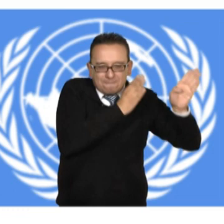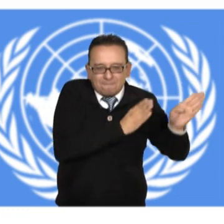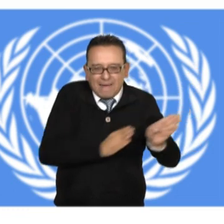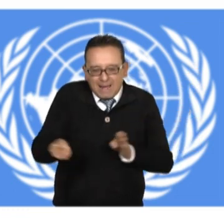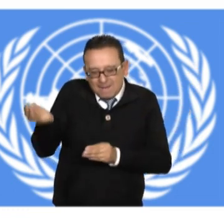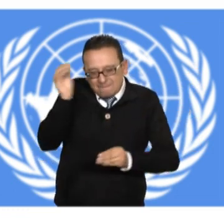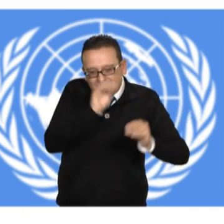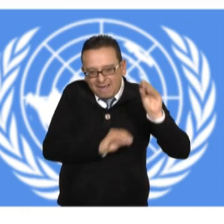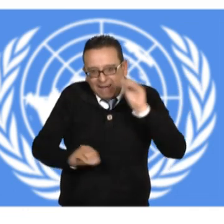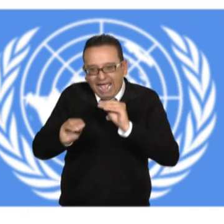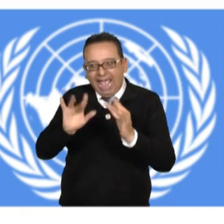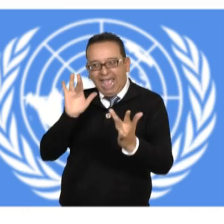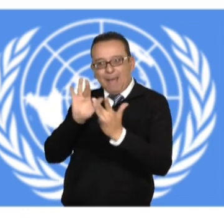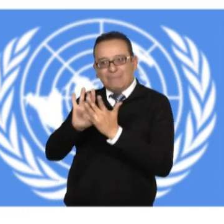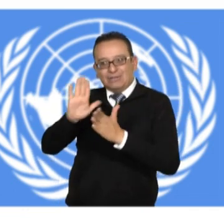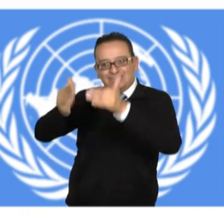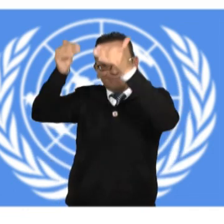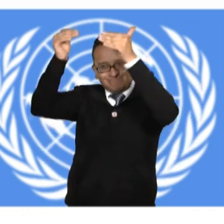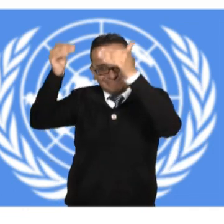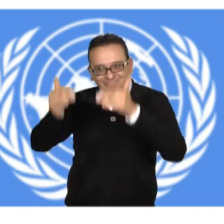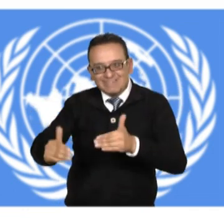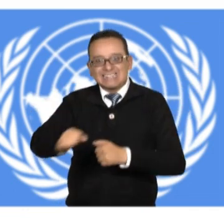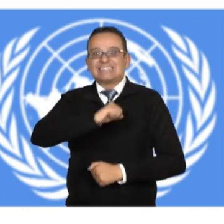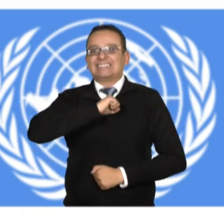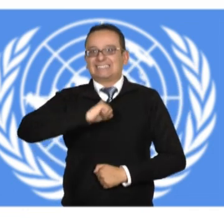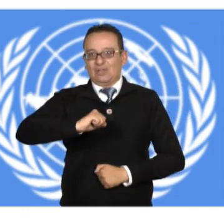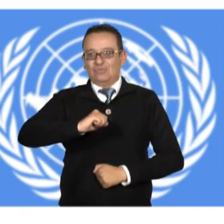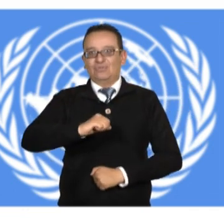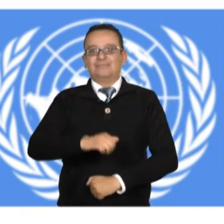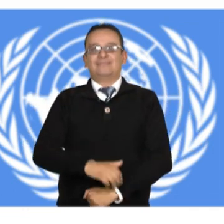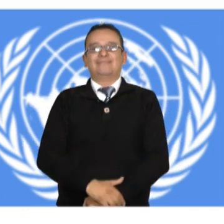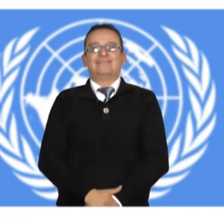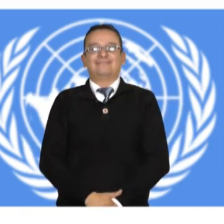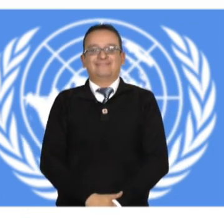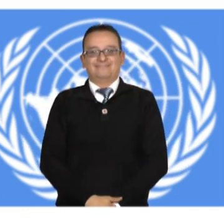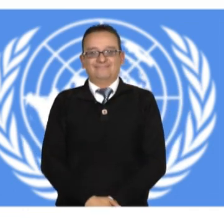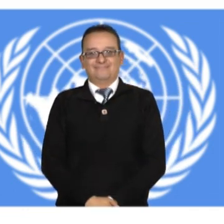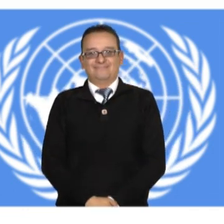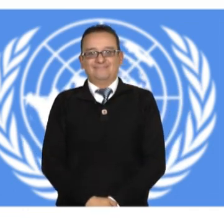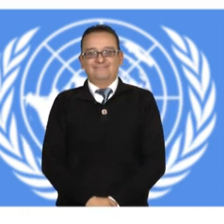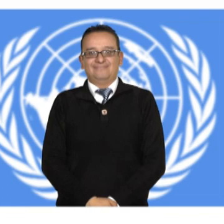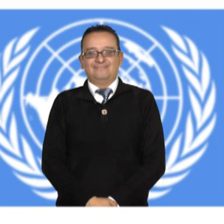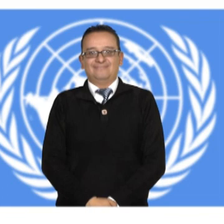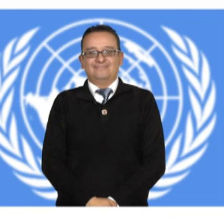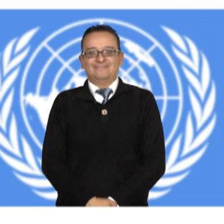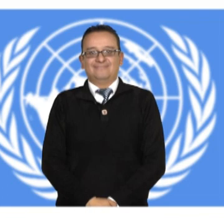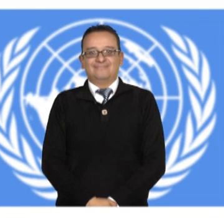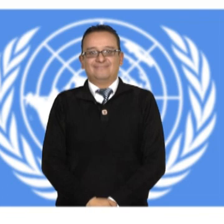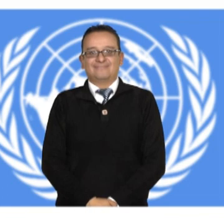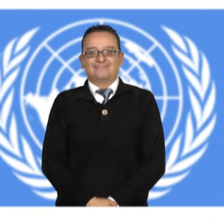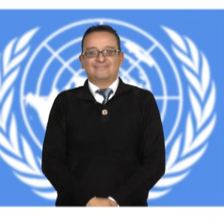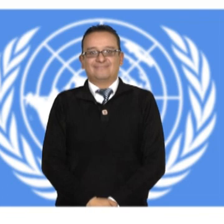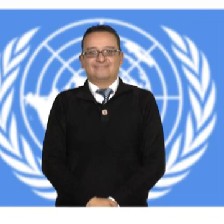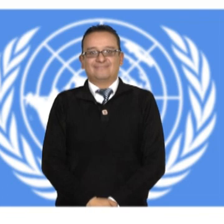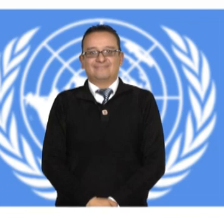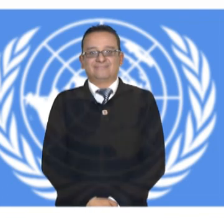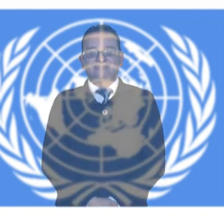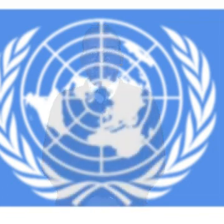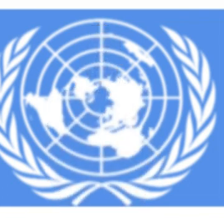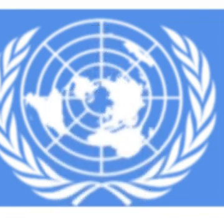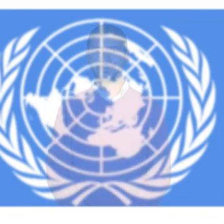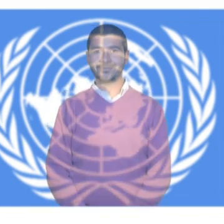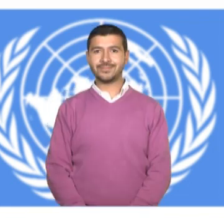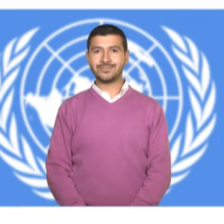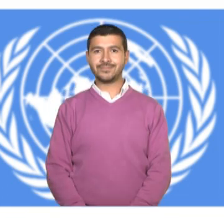nivel nacional, regional e internacional destinados a dar una mayor igualdad de oportunidades a las personas con